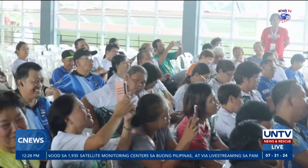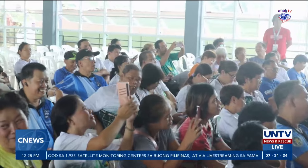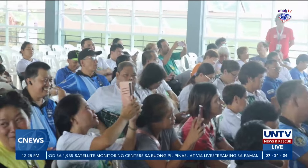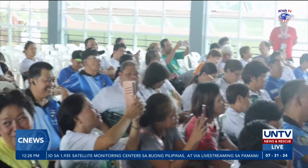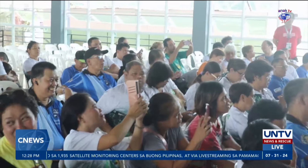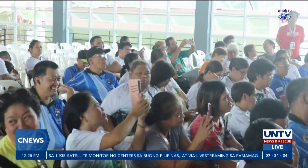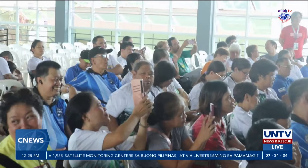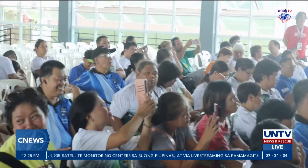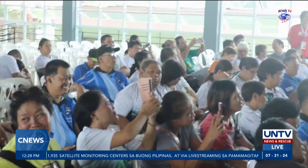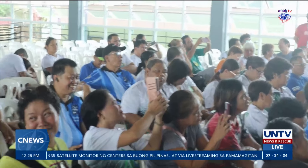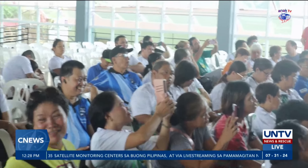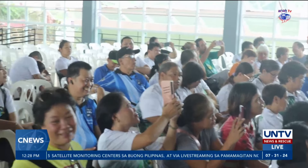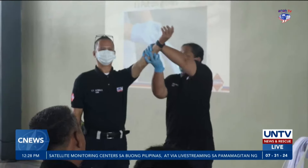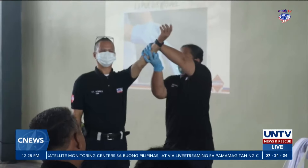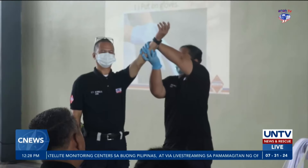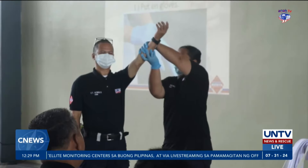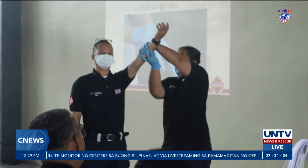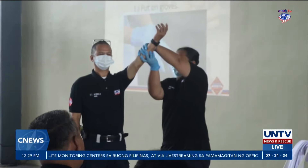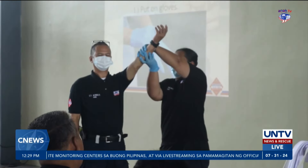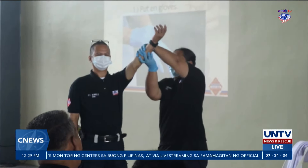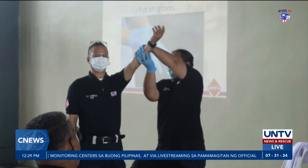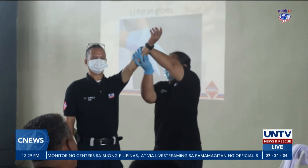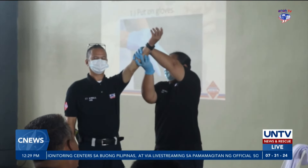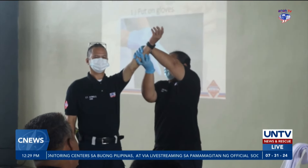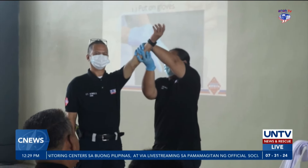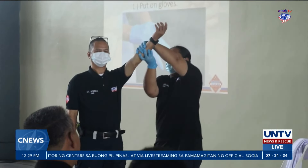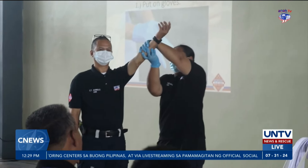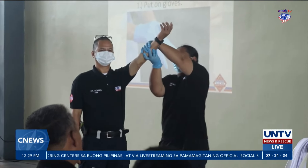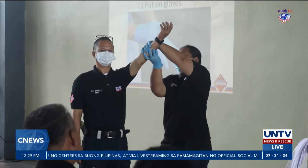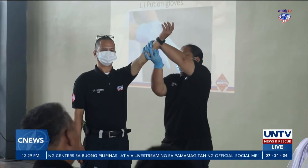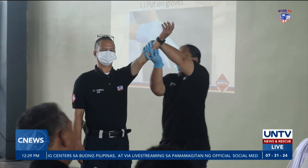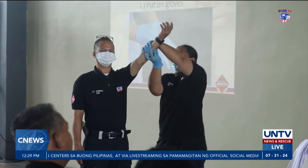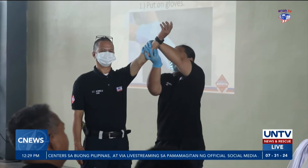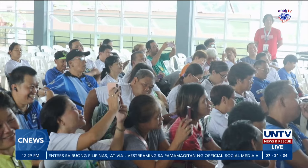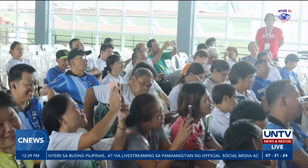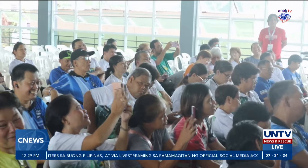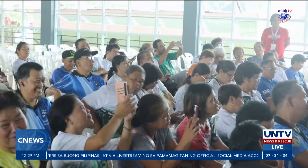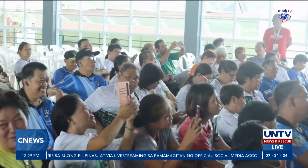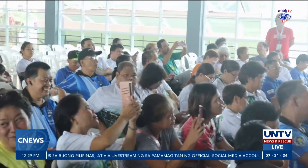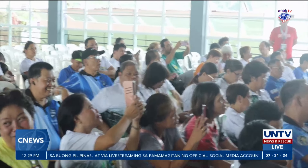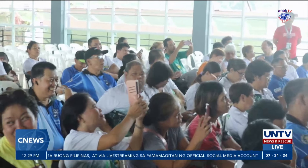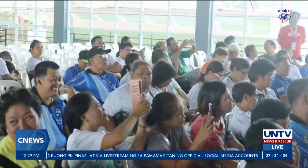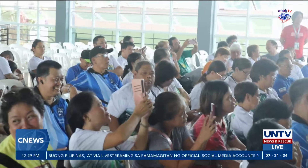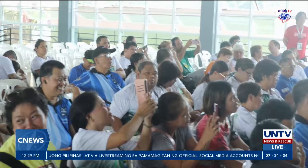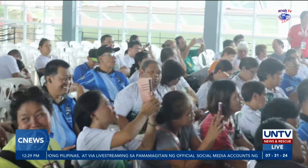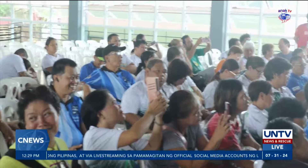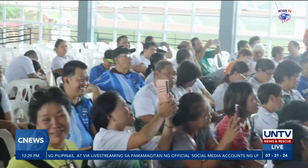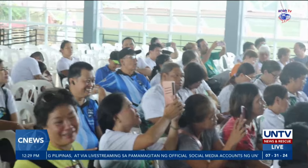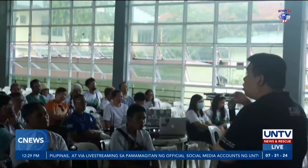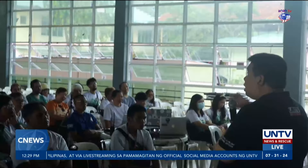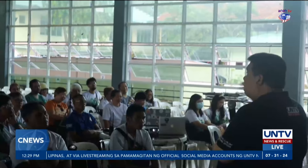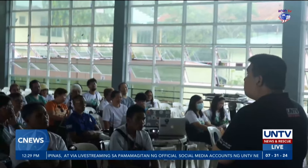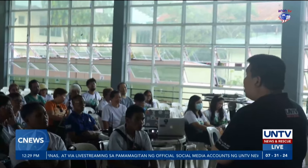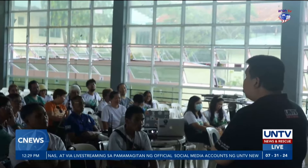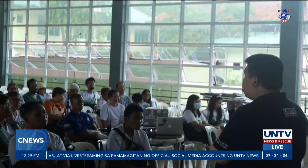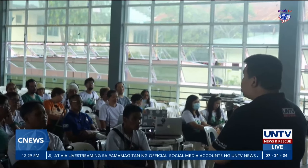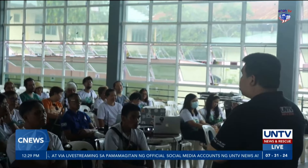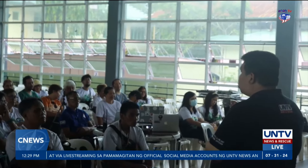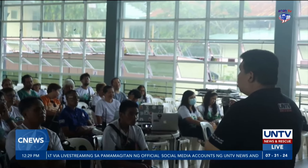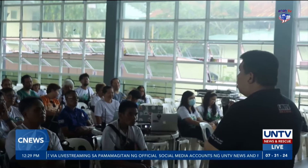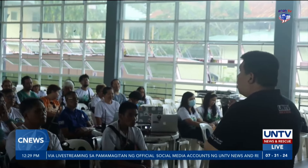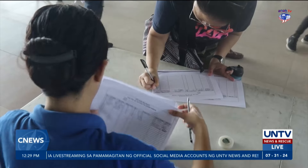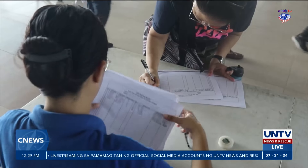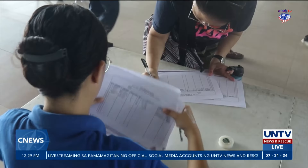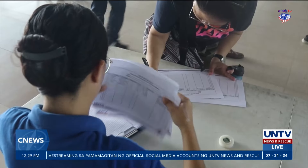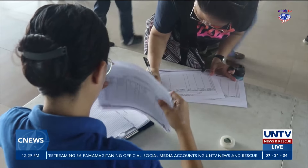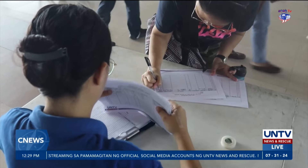ng libreng training patungkol sa first aid para sa ating mga kababayan, ano man ang estado, sitwasyon, o kalagayan sa